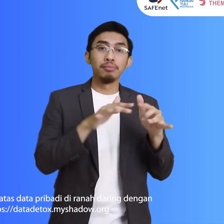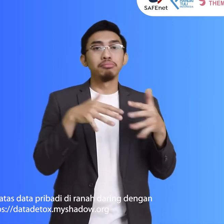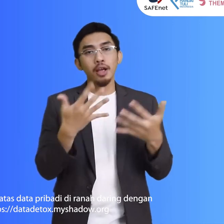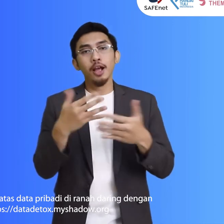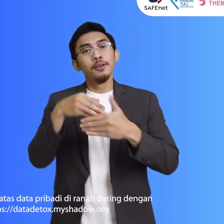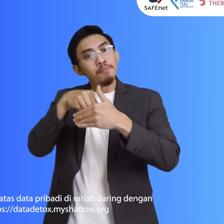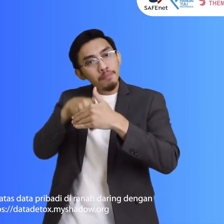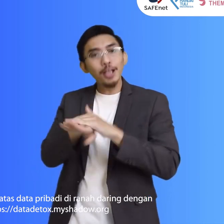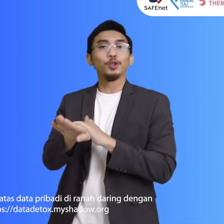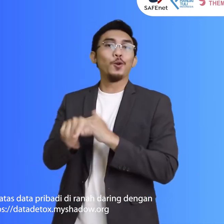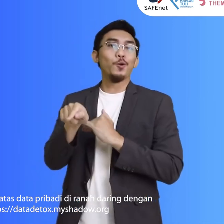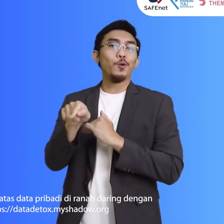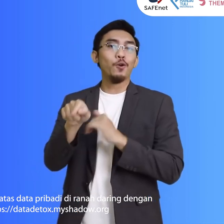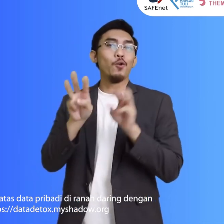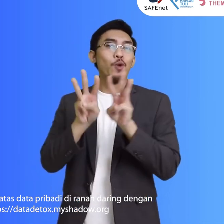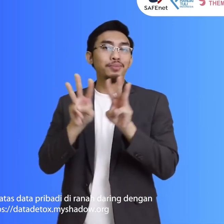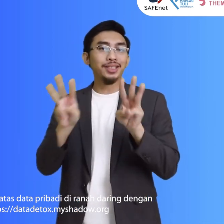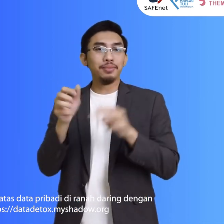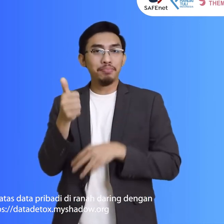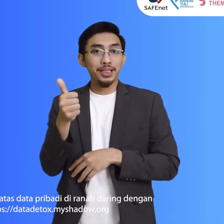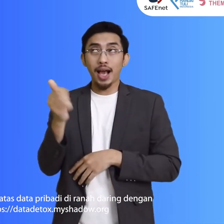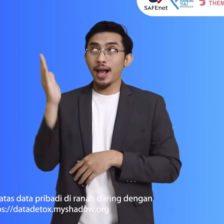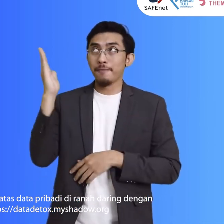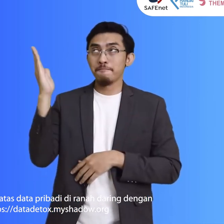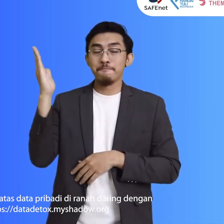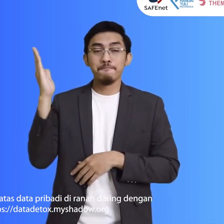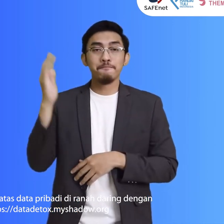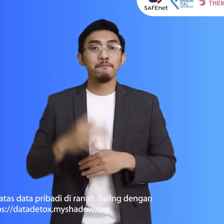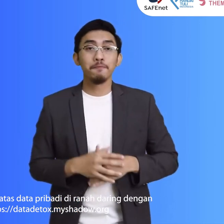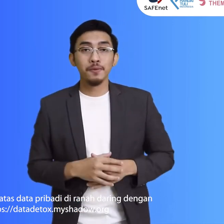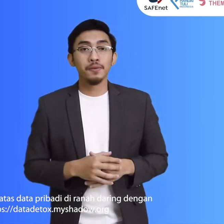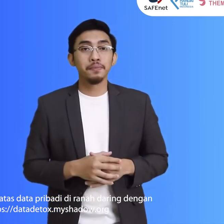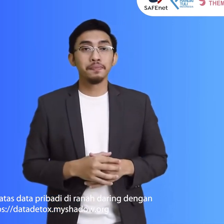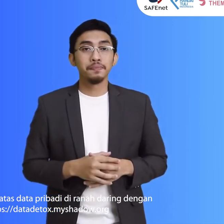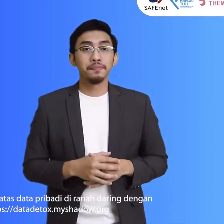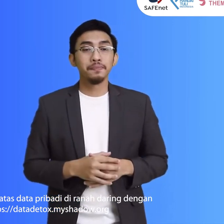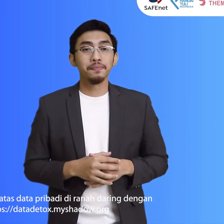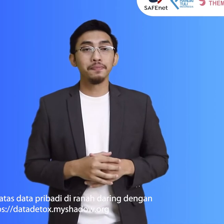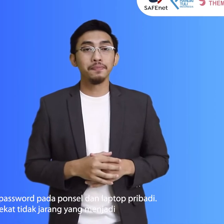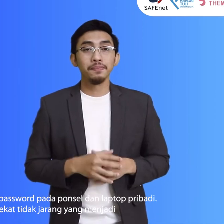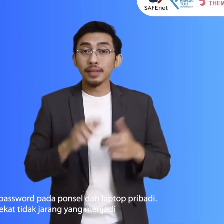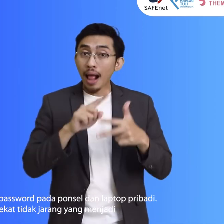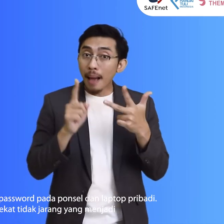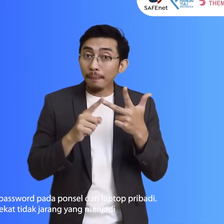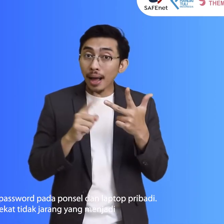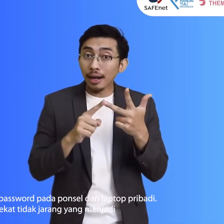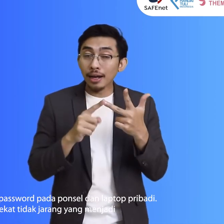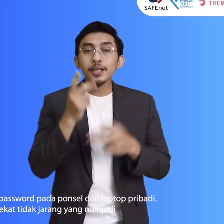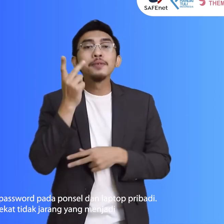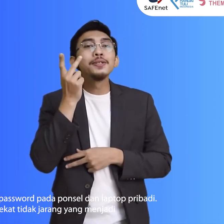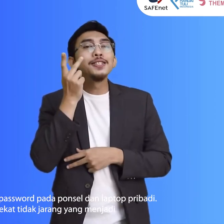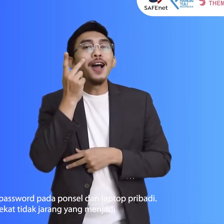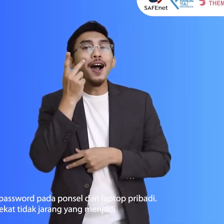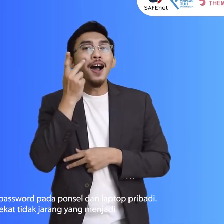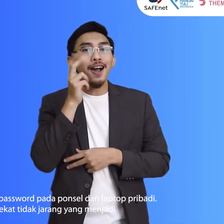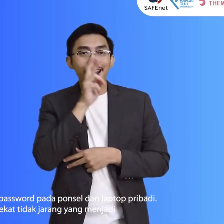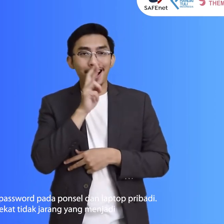dering dengan mengakses tautan berikut ini 28 Jaga